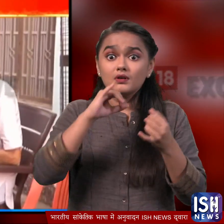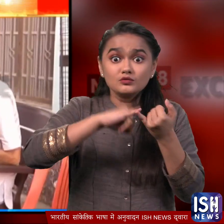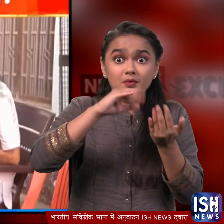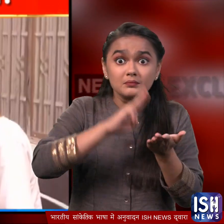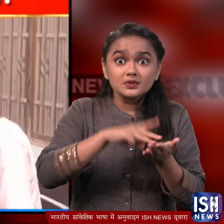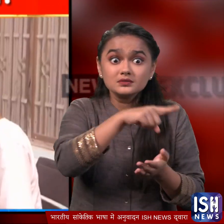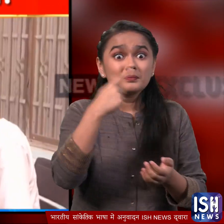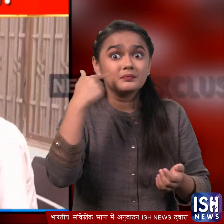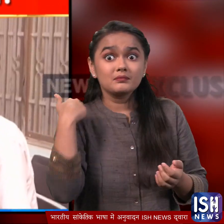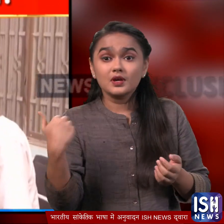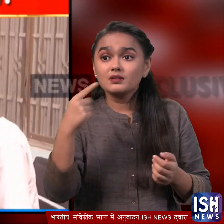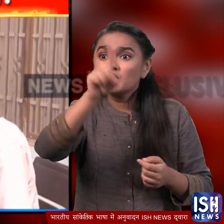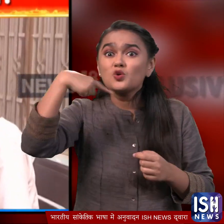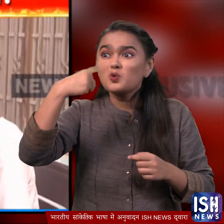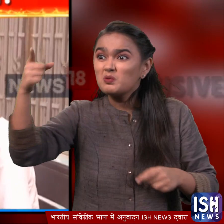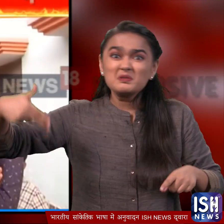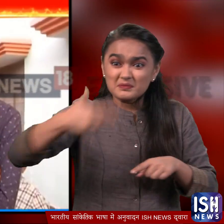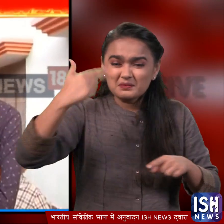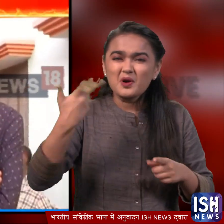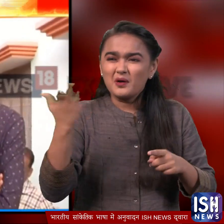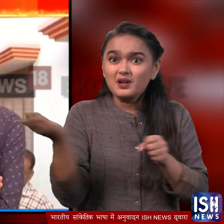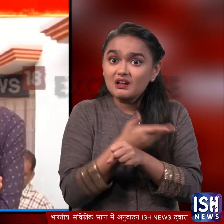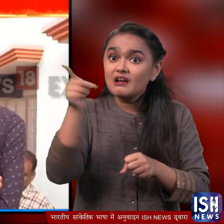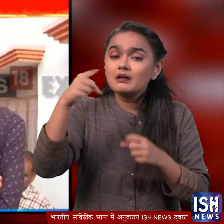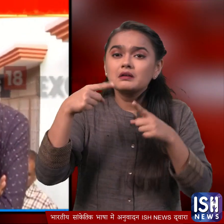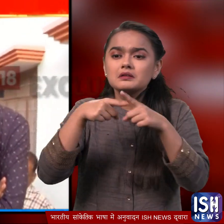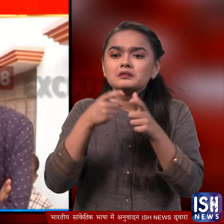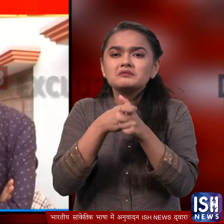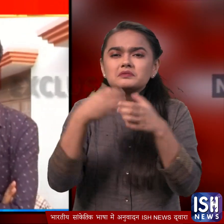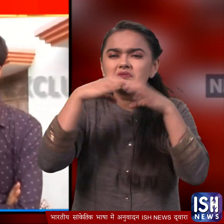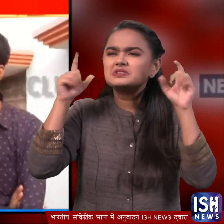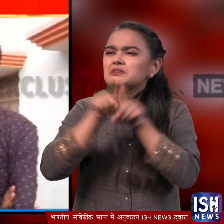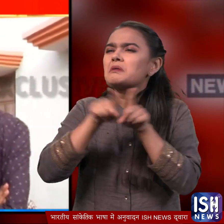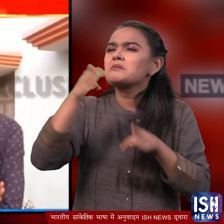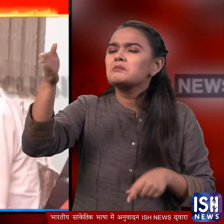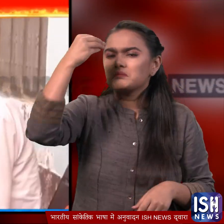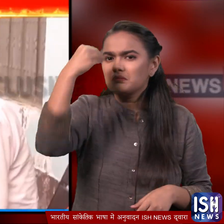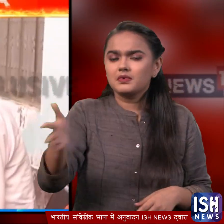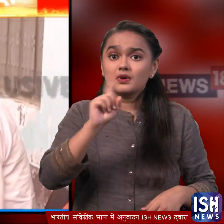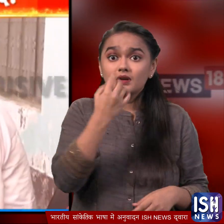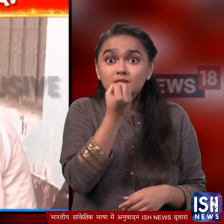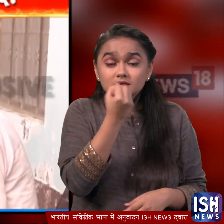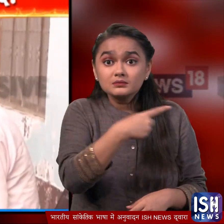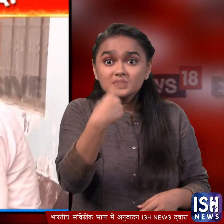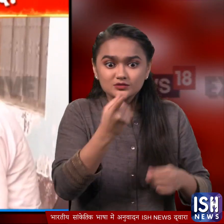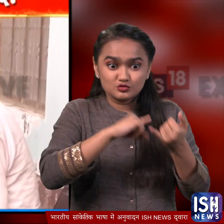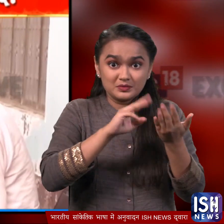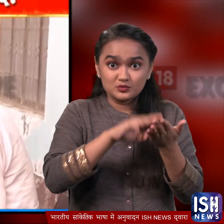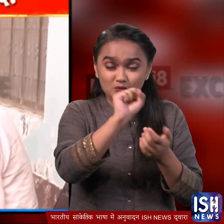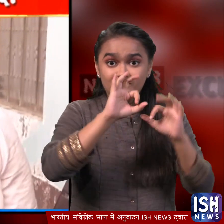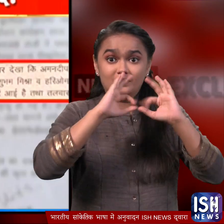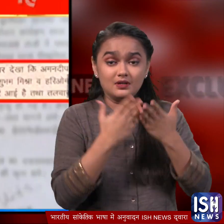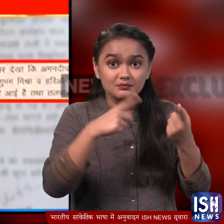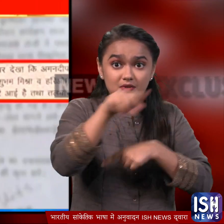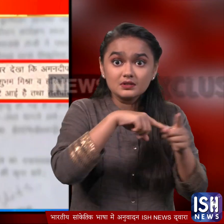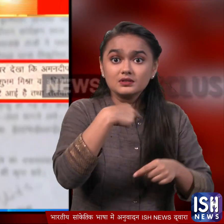के भाई ने तो हमला करने वालों को आतंकवादी बोल दिया। वो किसान नहीं हो सकते, वो सब आतंकवादी हैं। बीजेपी कार्यकर्ता शुभम मिश्रा के